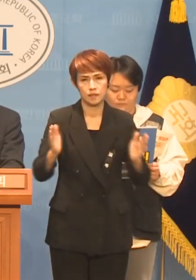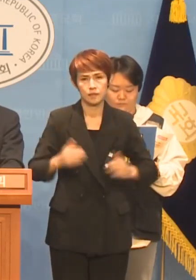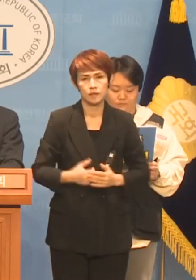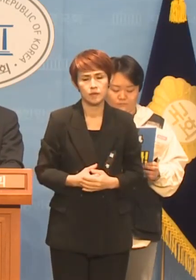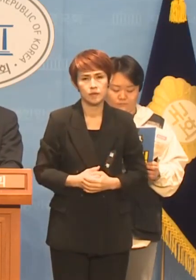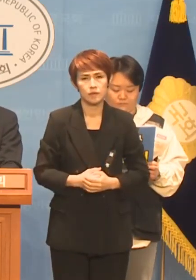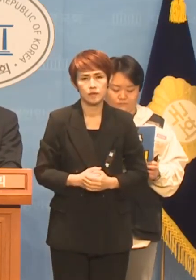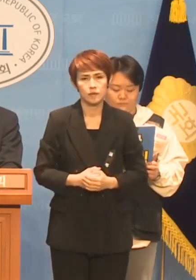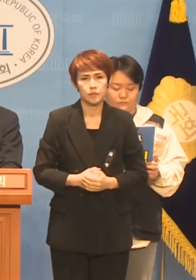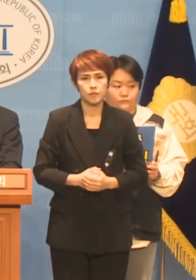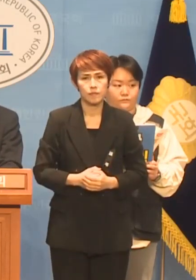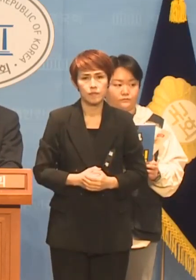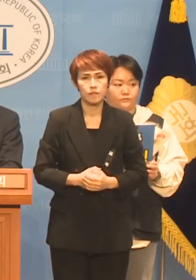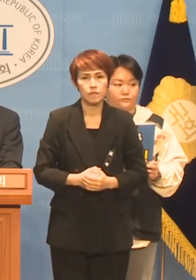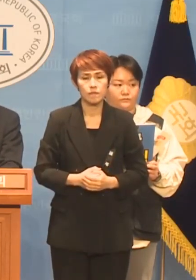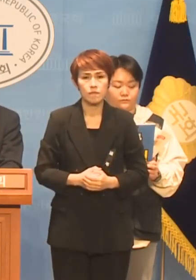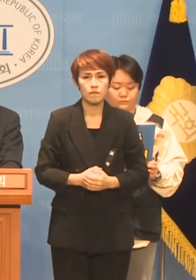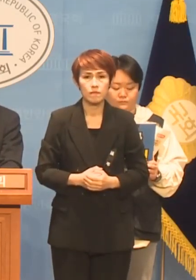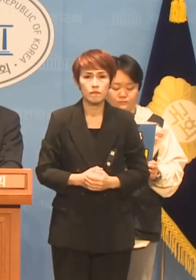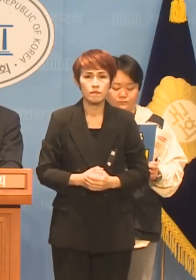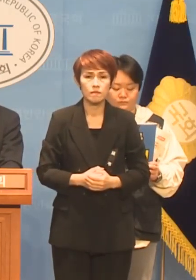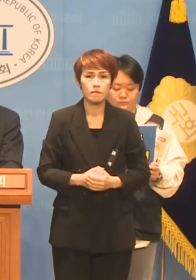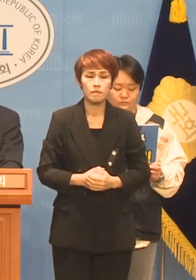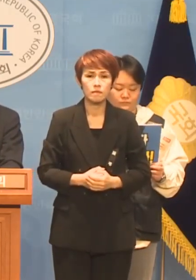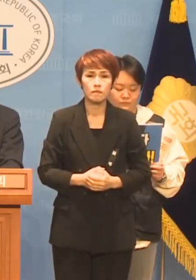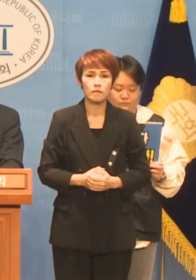선정되었습니다. 그런데 이 새로운 위탁